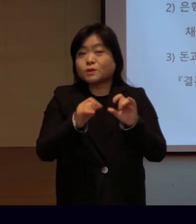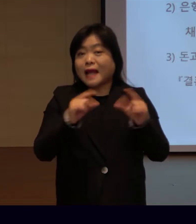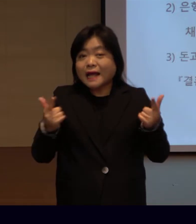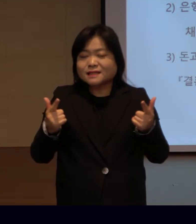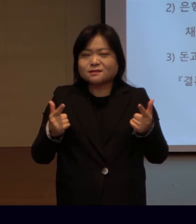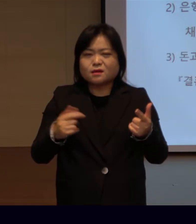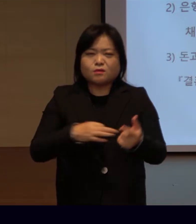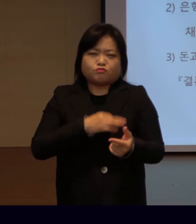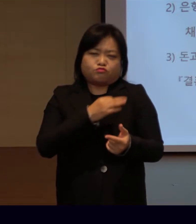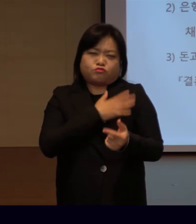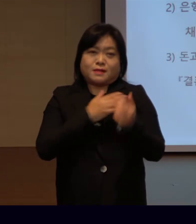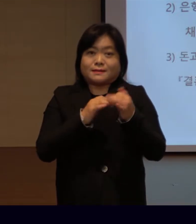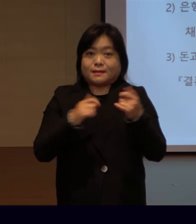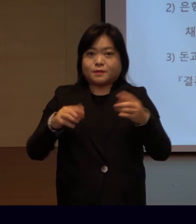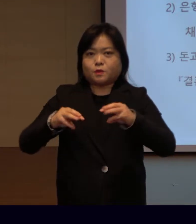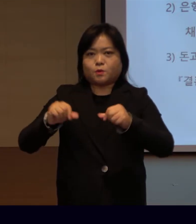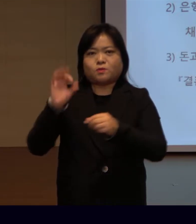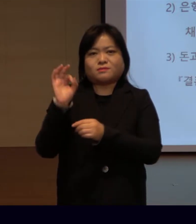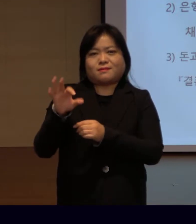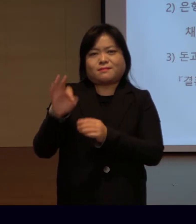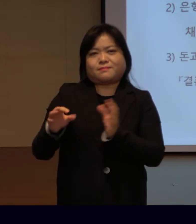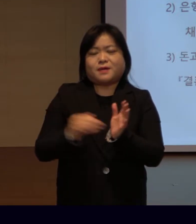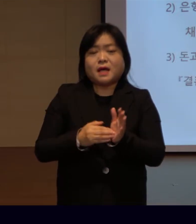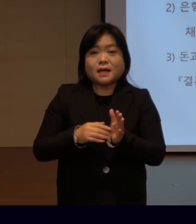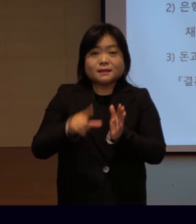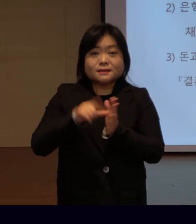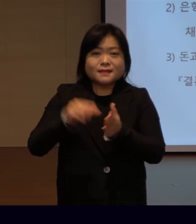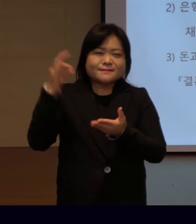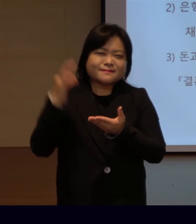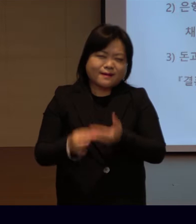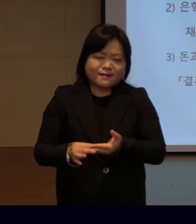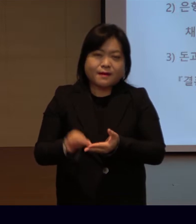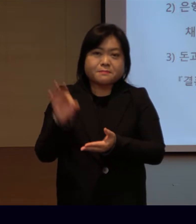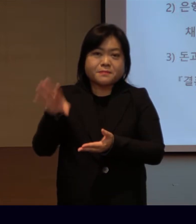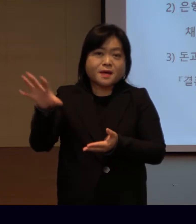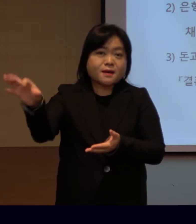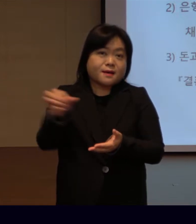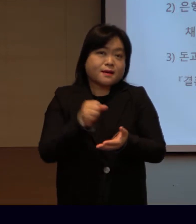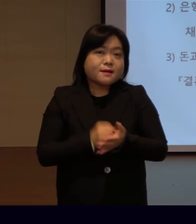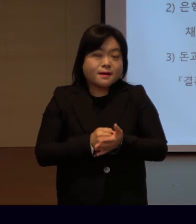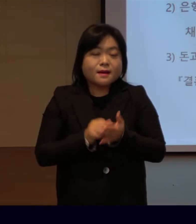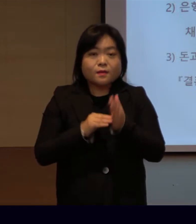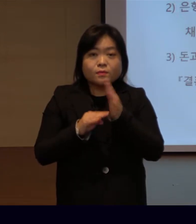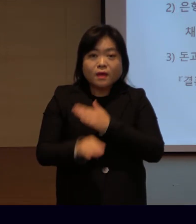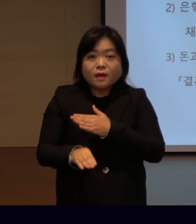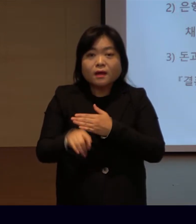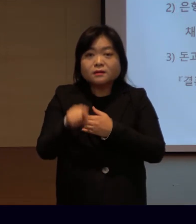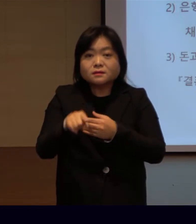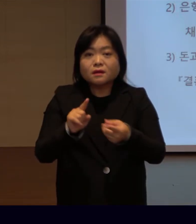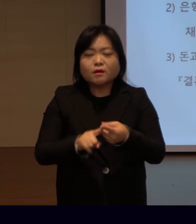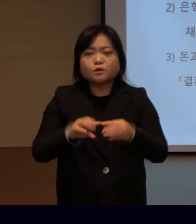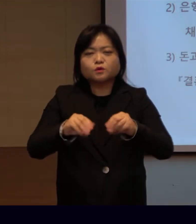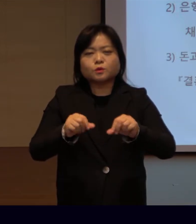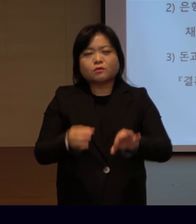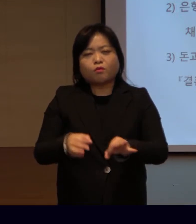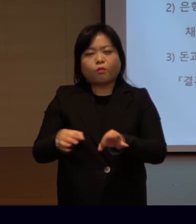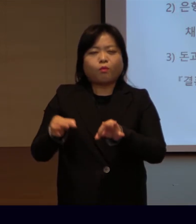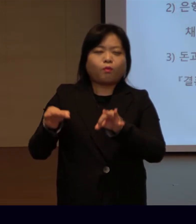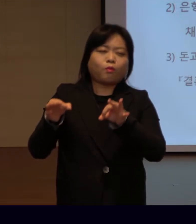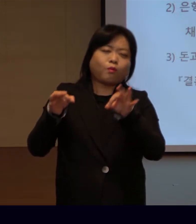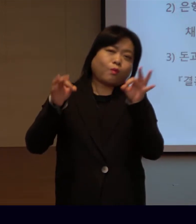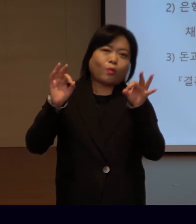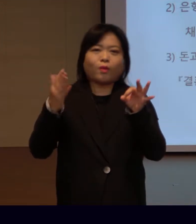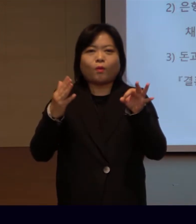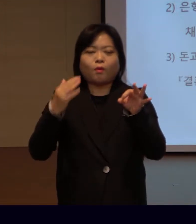계급들이 샀는데 그 당시에는 굉장히 싸게 샀겠죠. 근데 이제 나중에 그게 토지값이 올라가고 거기